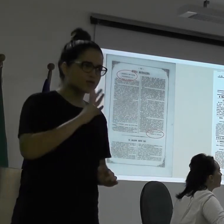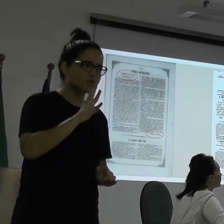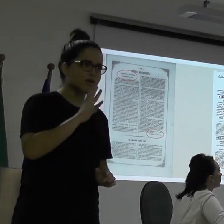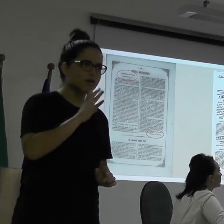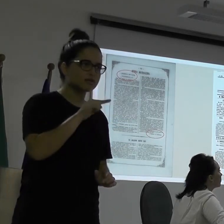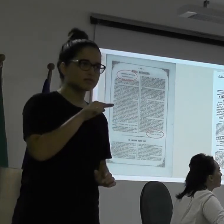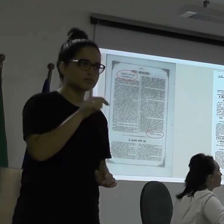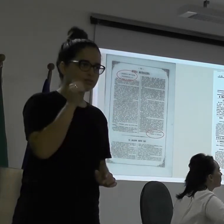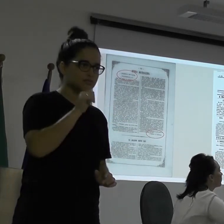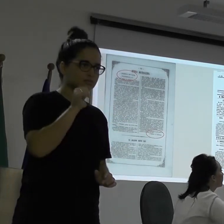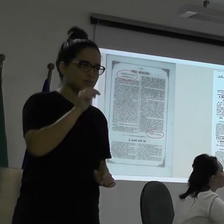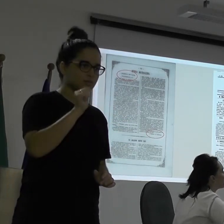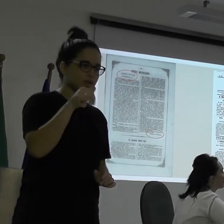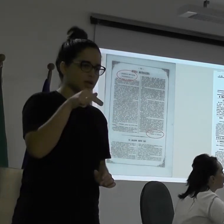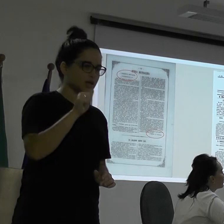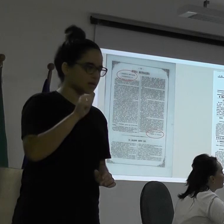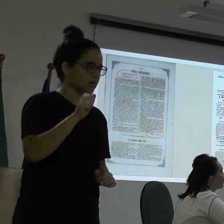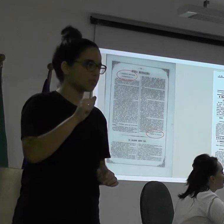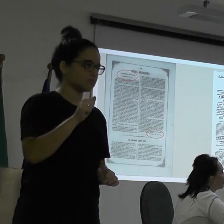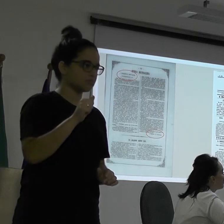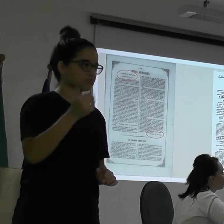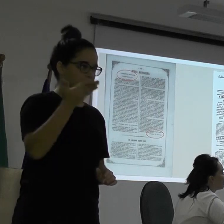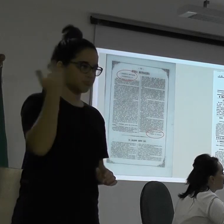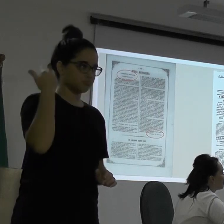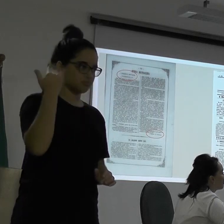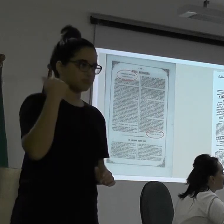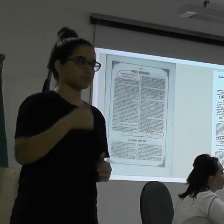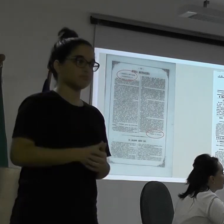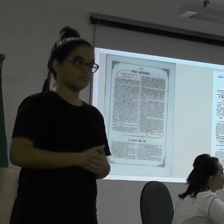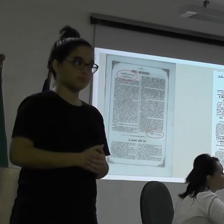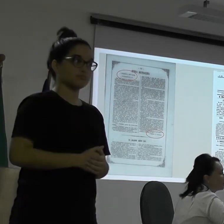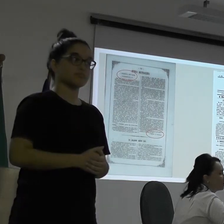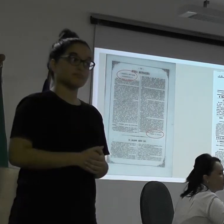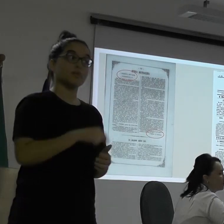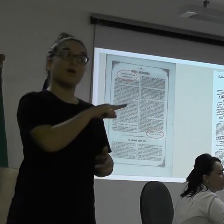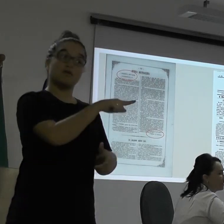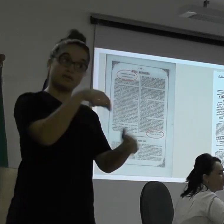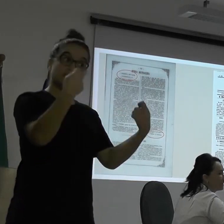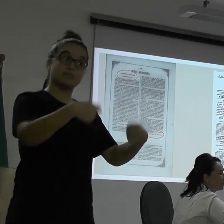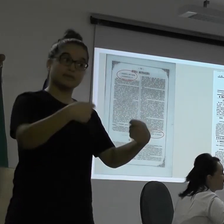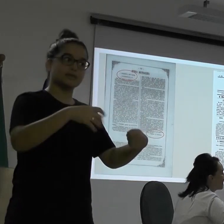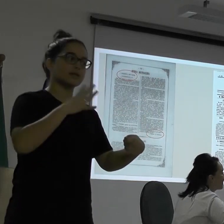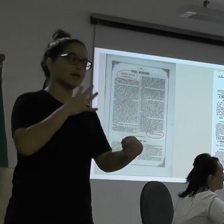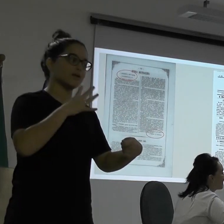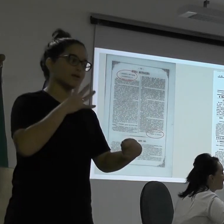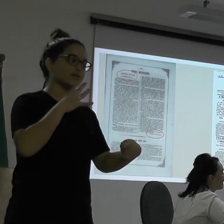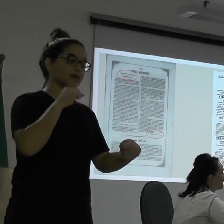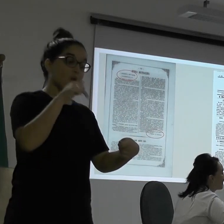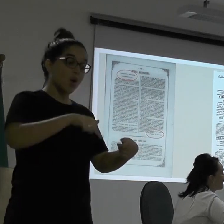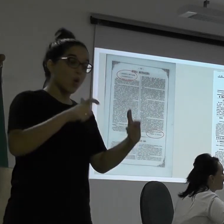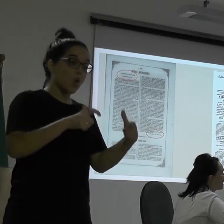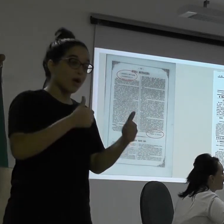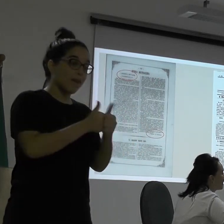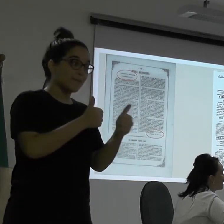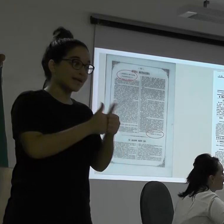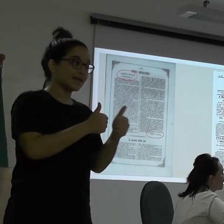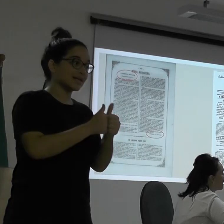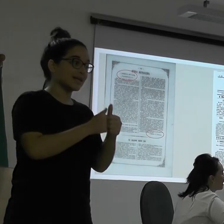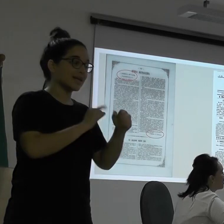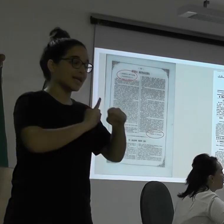conhecem? Dona Narcisa de Vilar? Então acabou de conhecer. Tem um lugar aqui perto chamado Ilha do